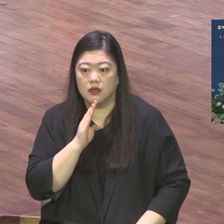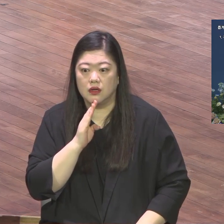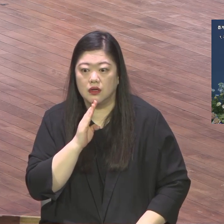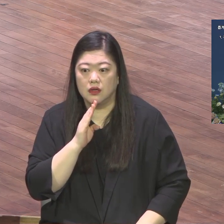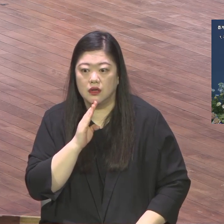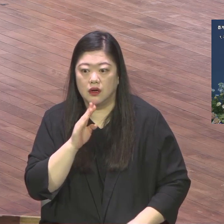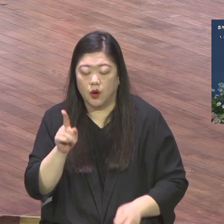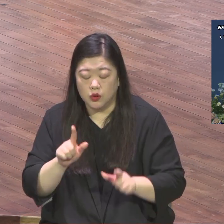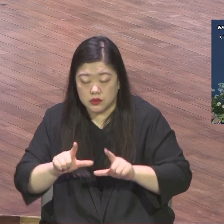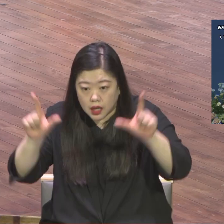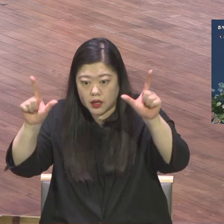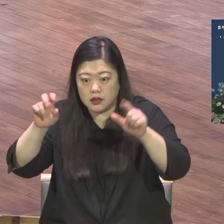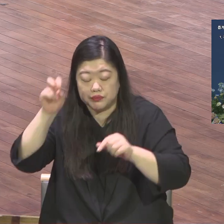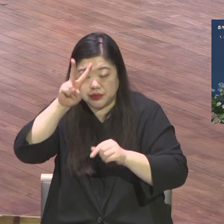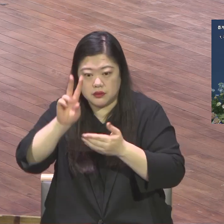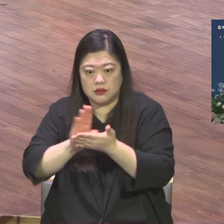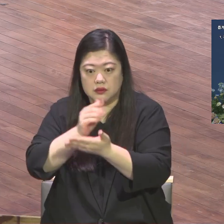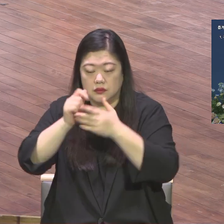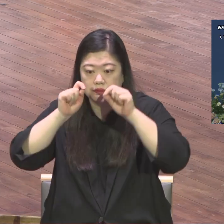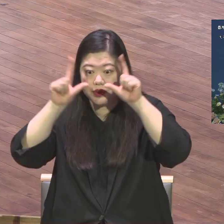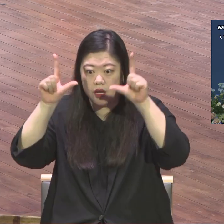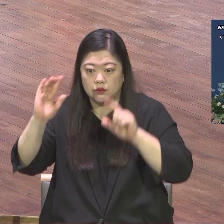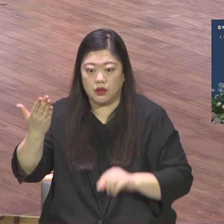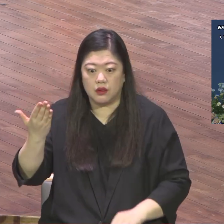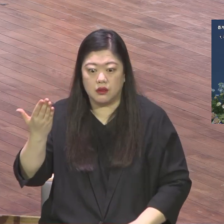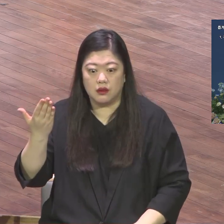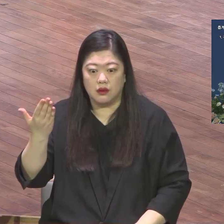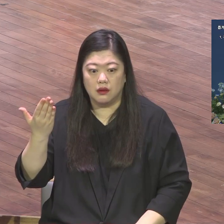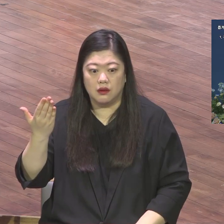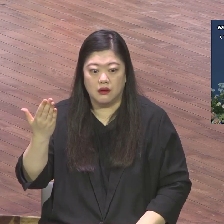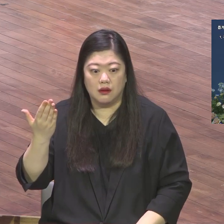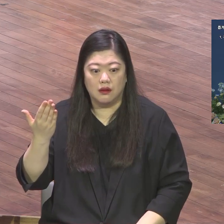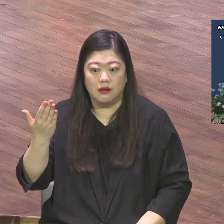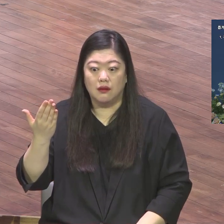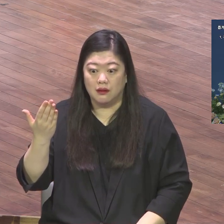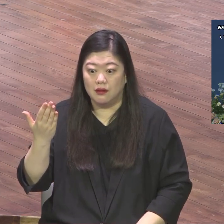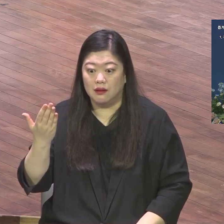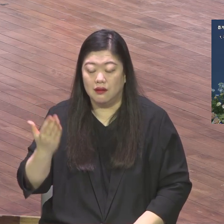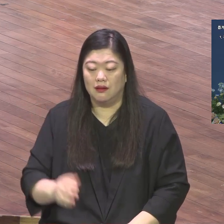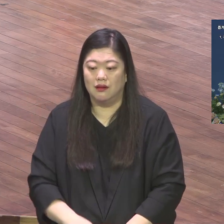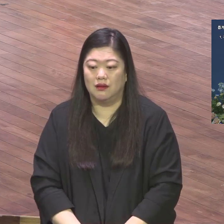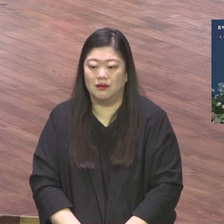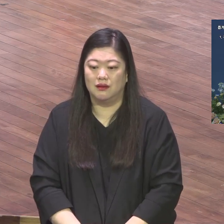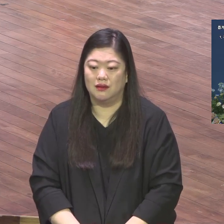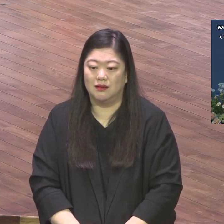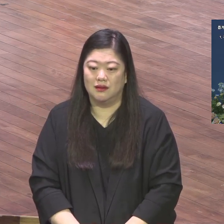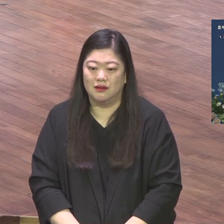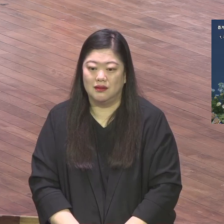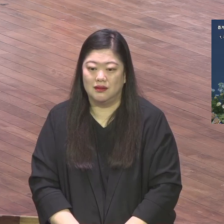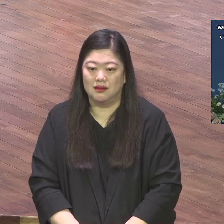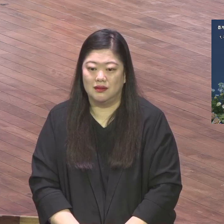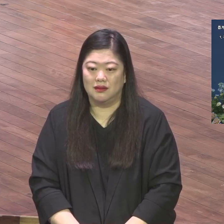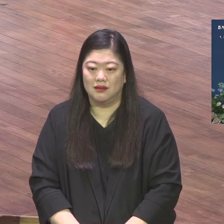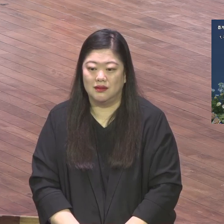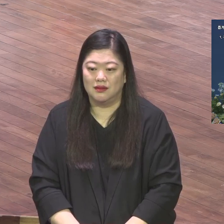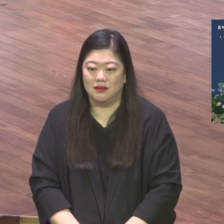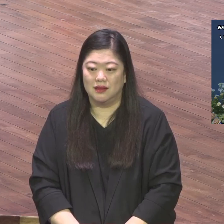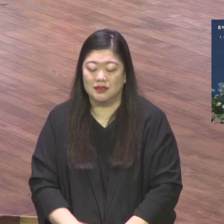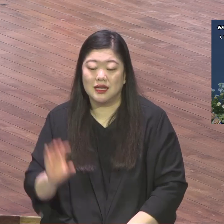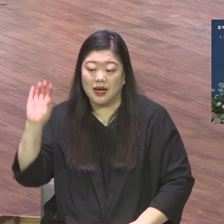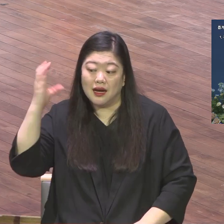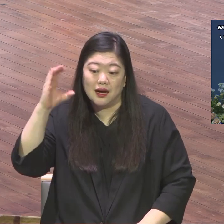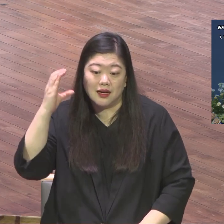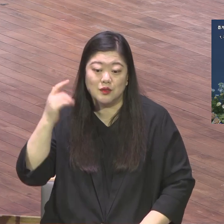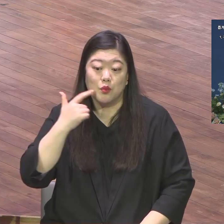일어난 이것을 우리가 그야말로 알아들 게 딱 하나밖에 없어요. 이제는 안드레스 할 일이